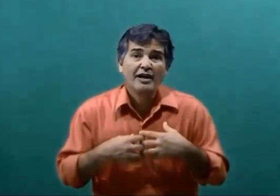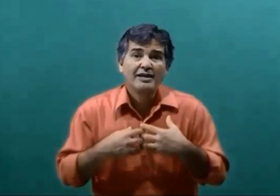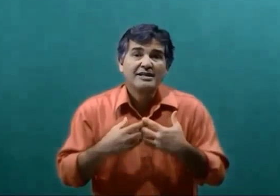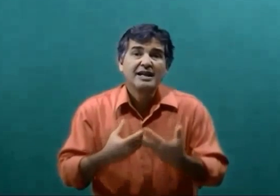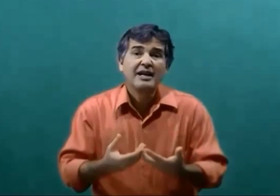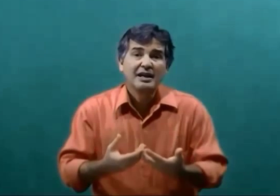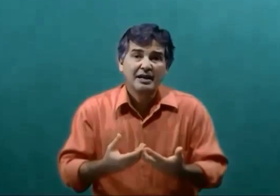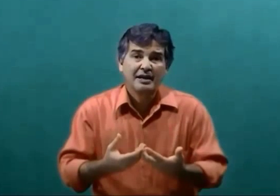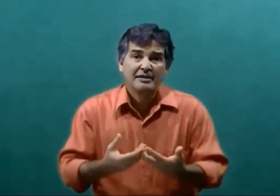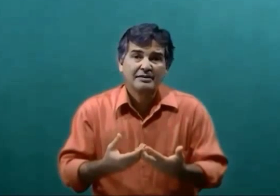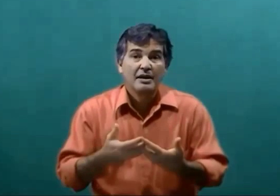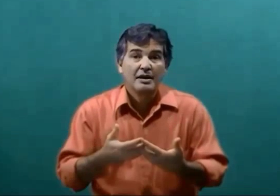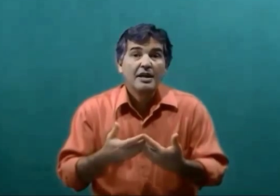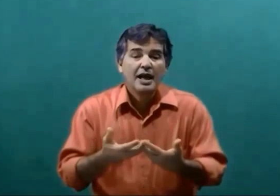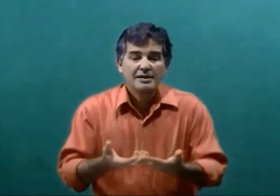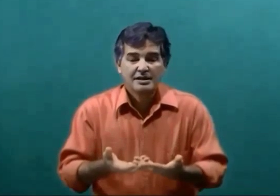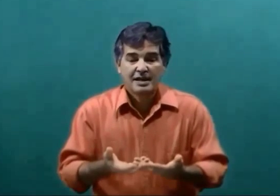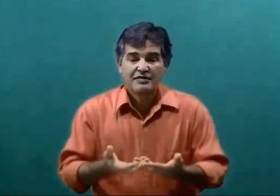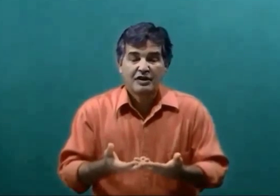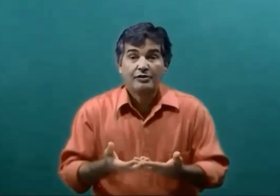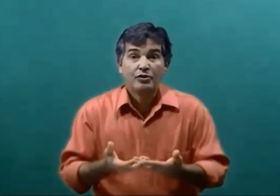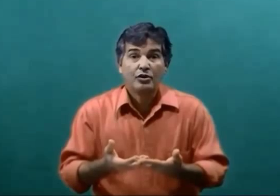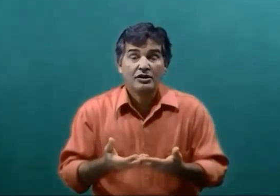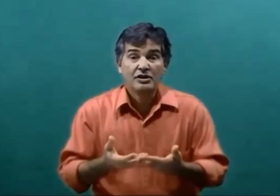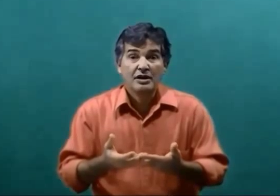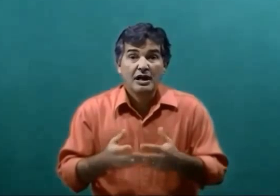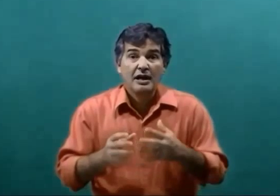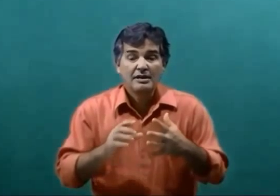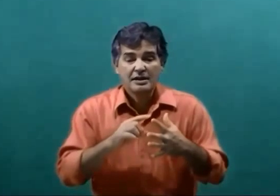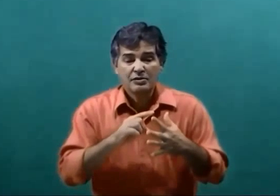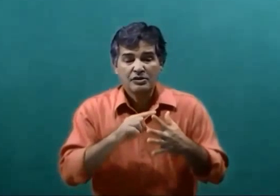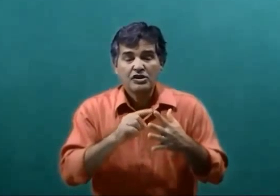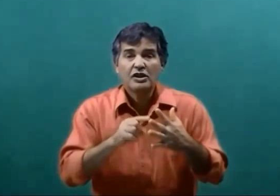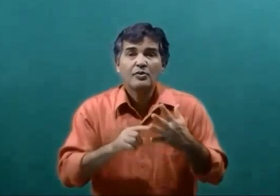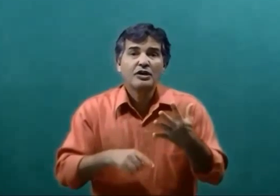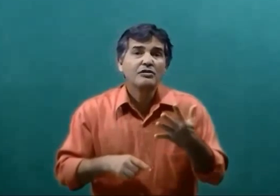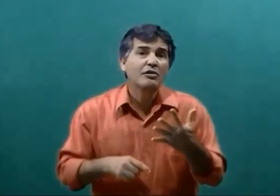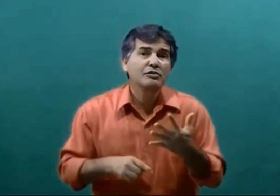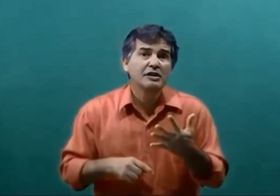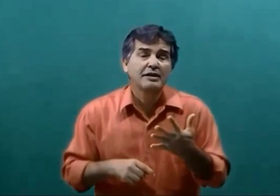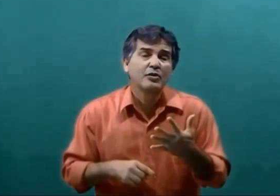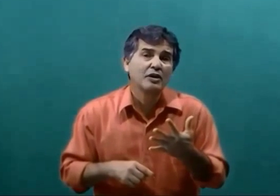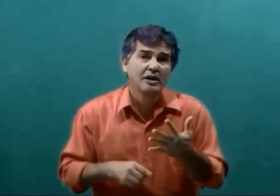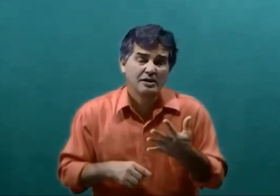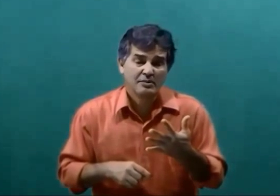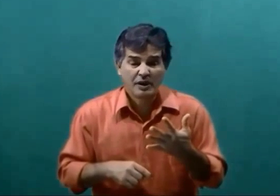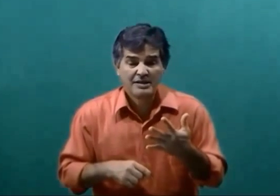fé cênica. E esses classificadores, eles são distribuídos em algumas categorias. Por